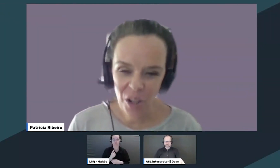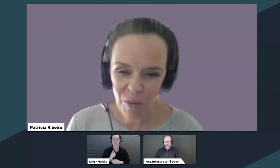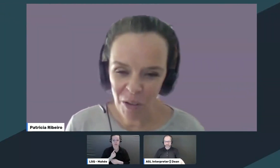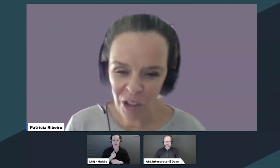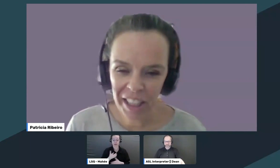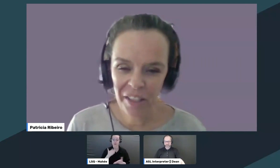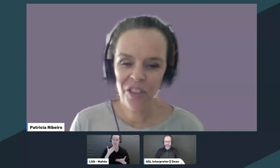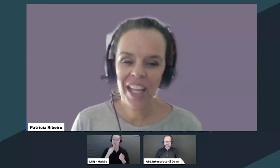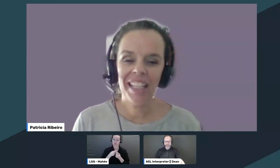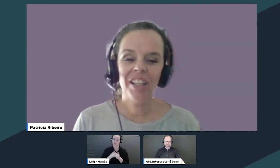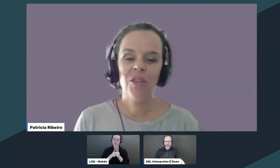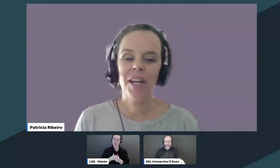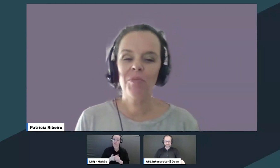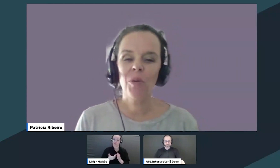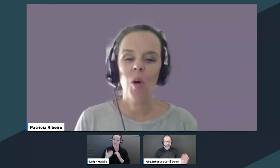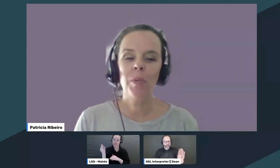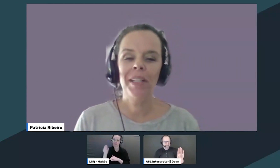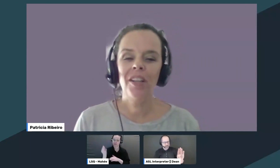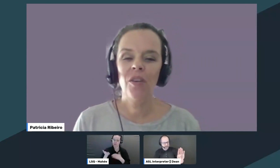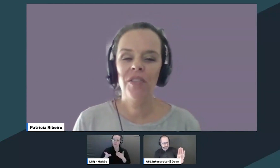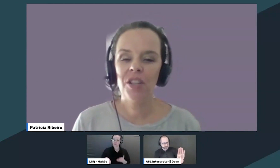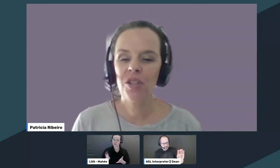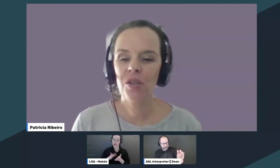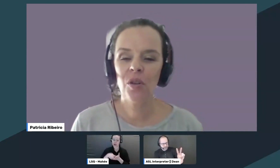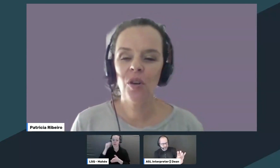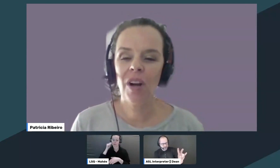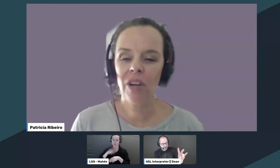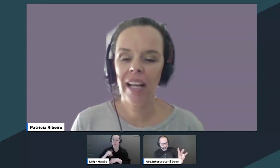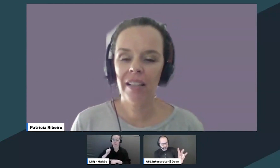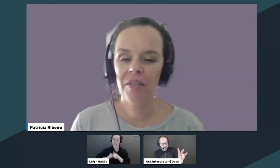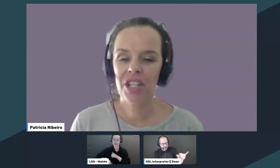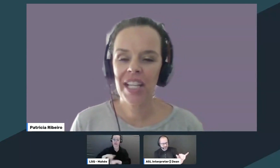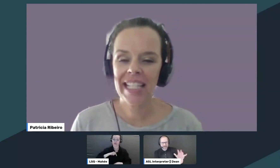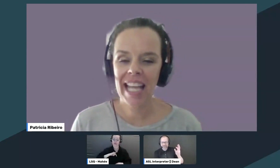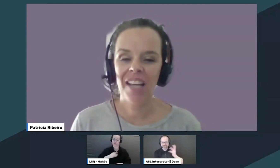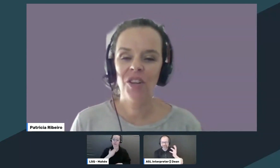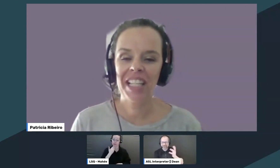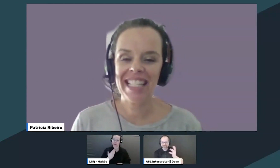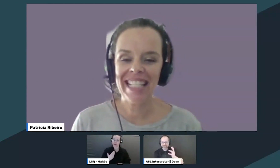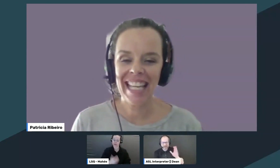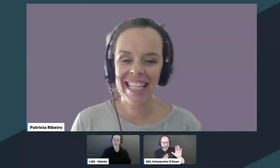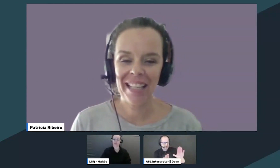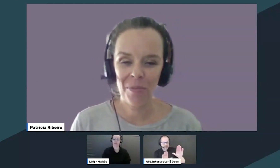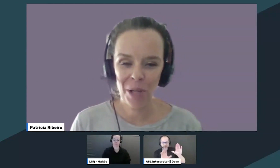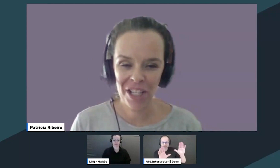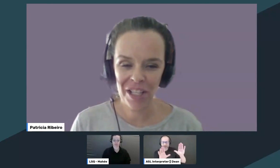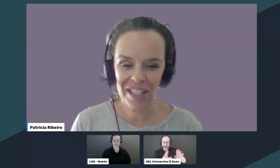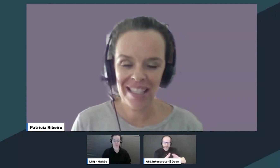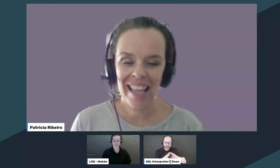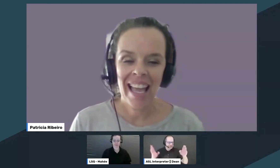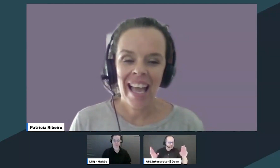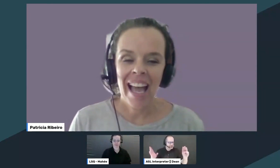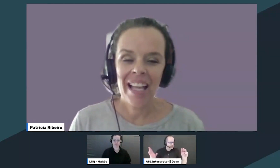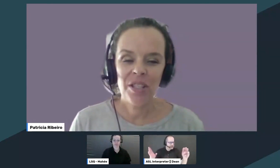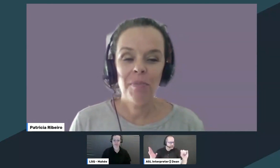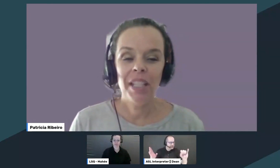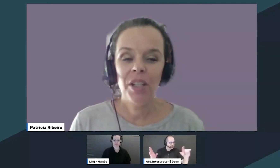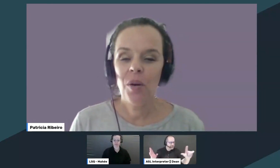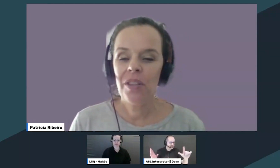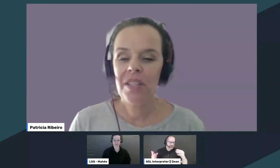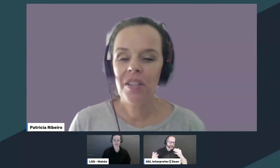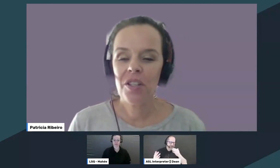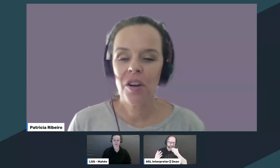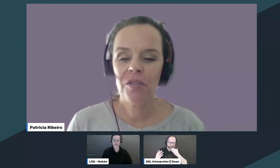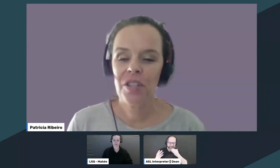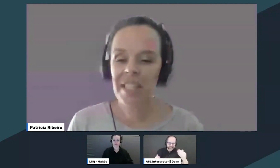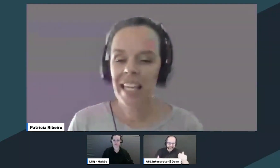Merci Beverly pour cette incroyable ouverture de la deuxième journée de nos célébrations de la journée de défense des langues. Comme vous le